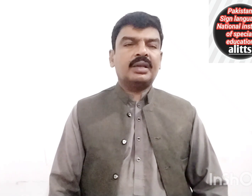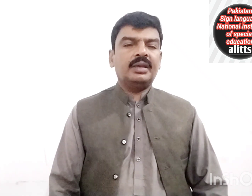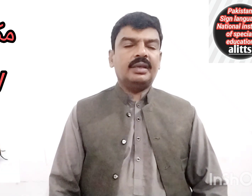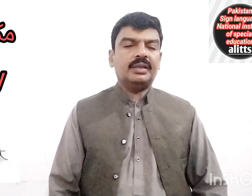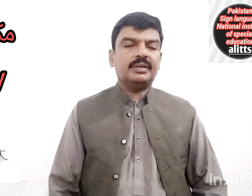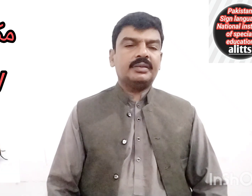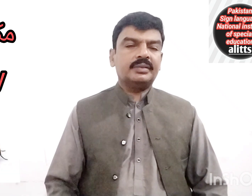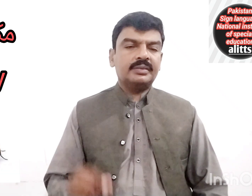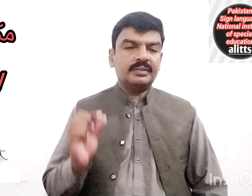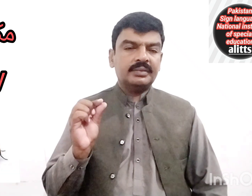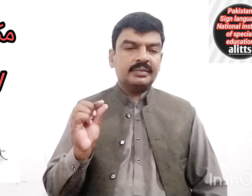मक्खी,